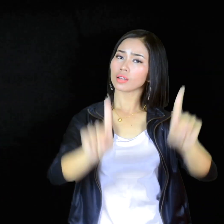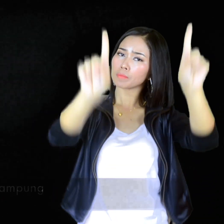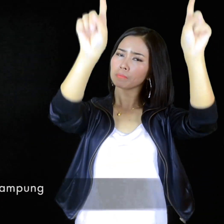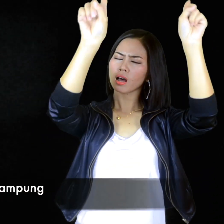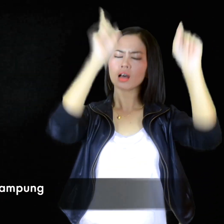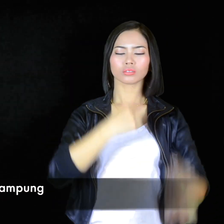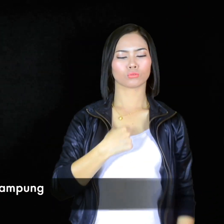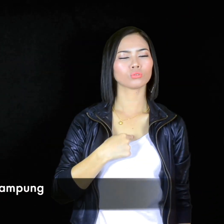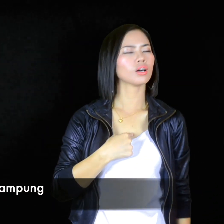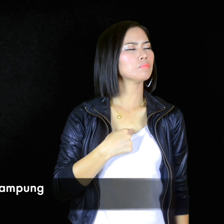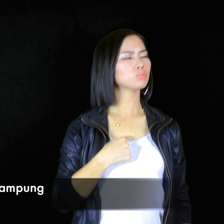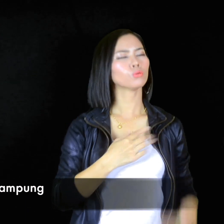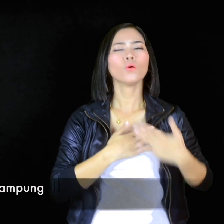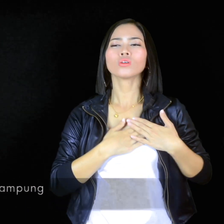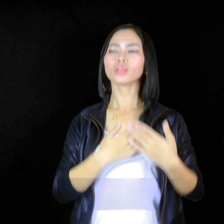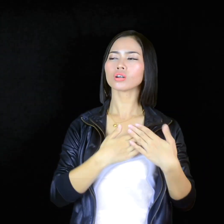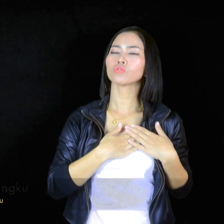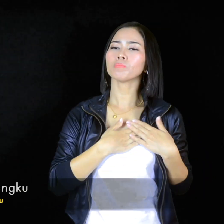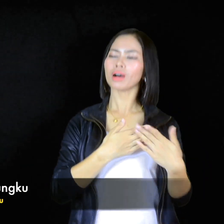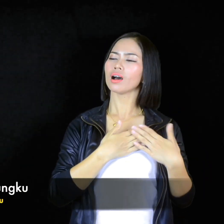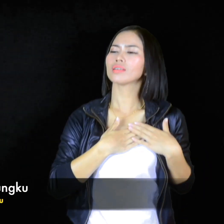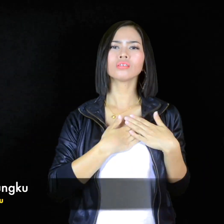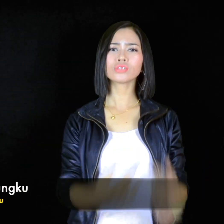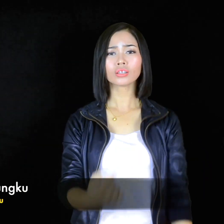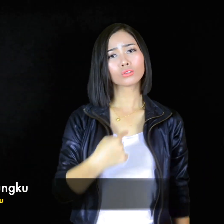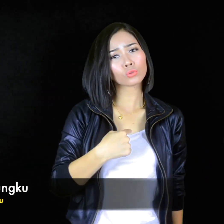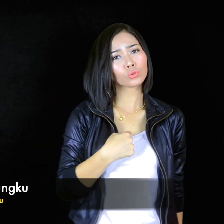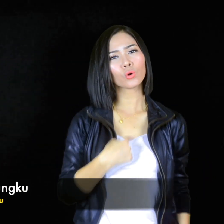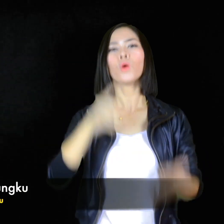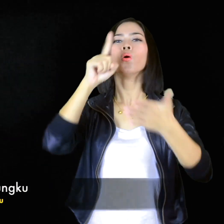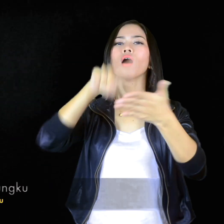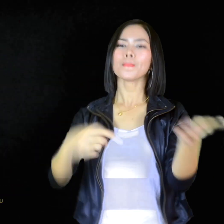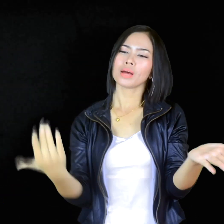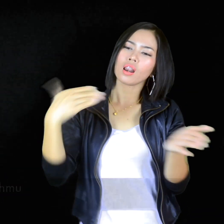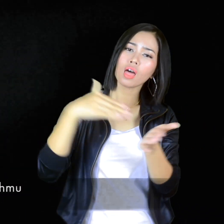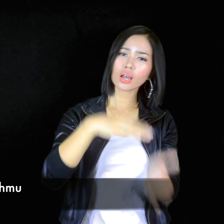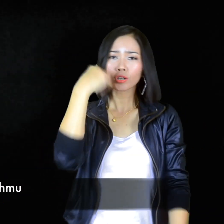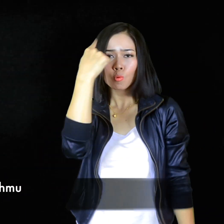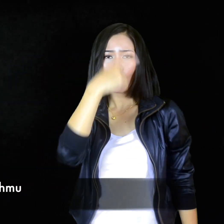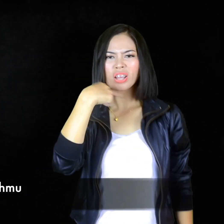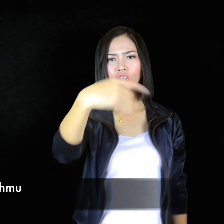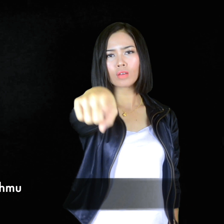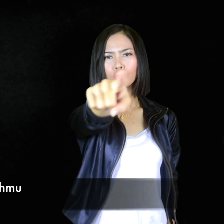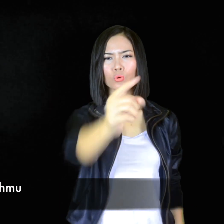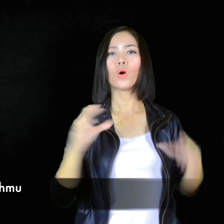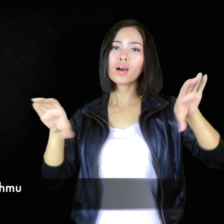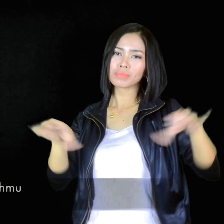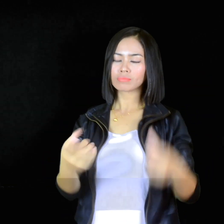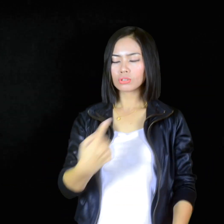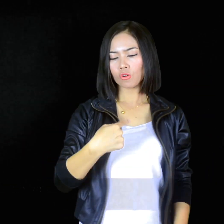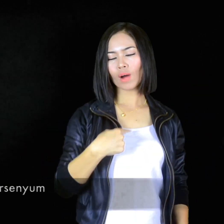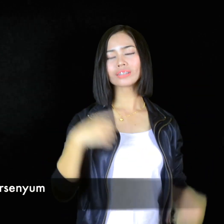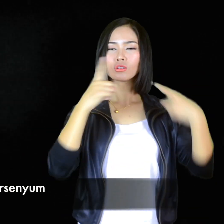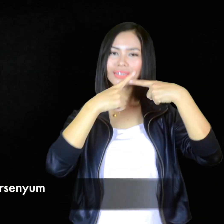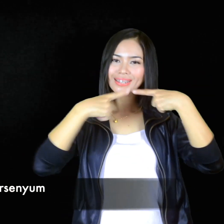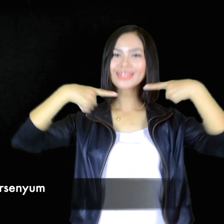Tak dapat ku tampung Degupan jantungku Apalagi wajahmu Apalagi